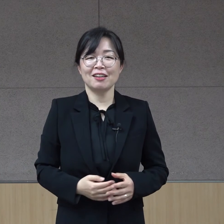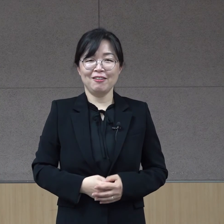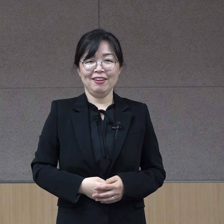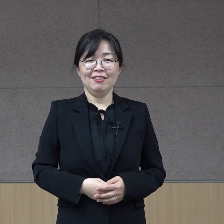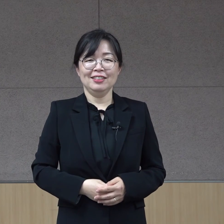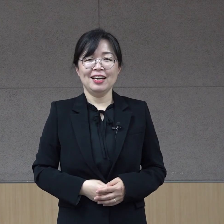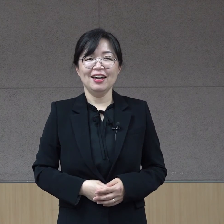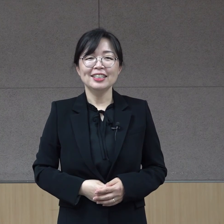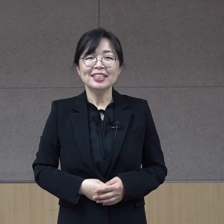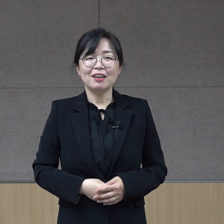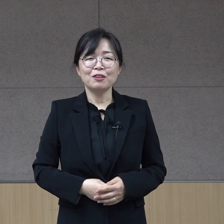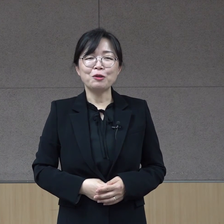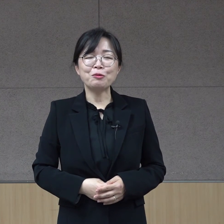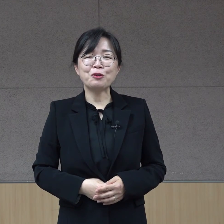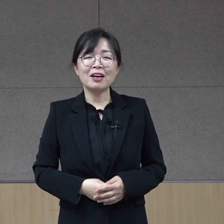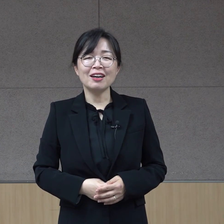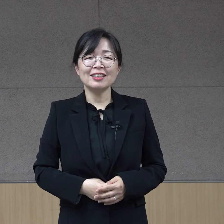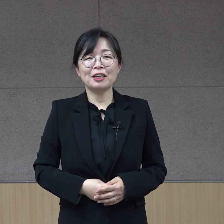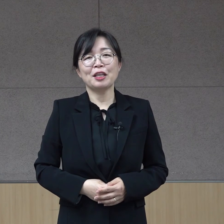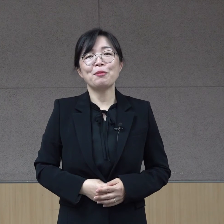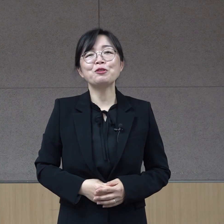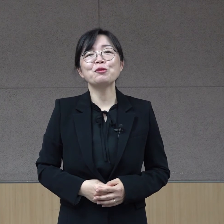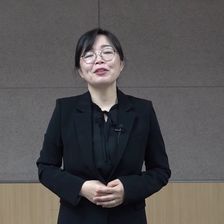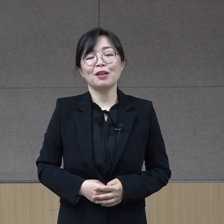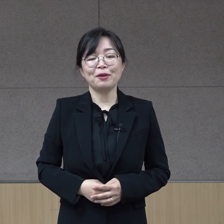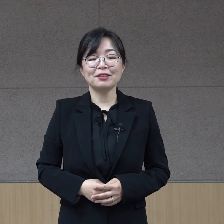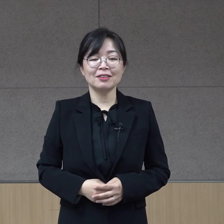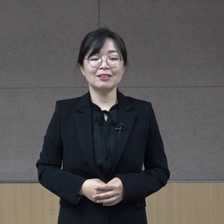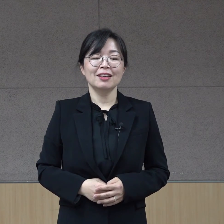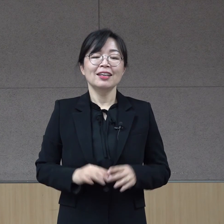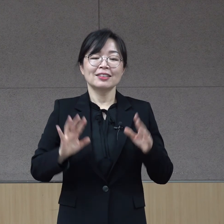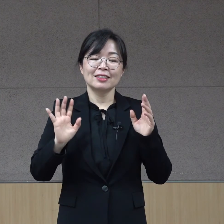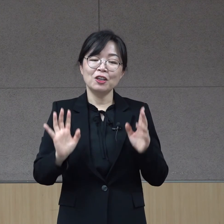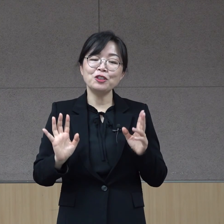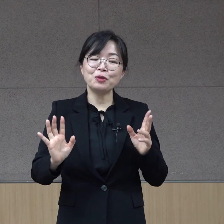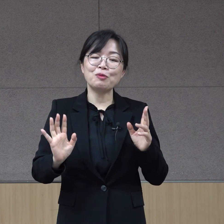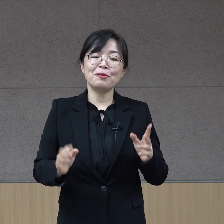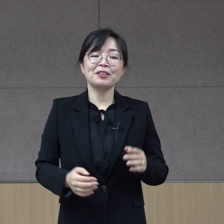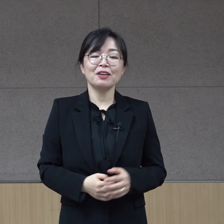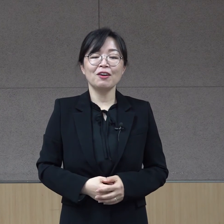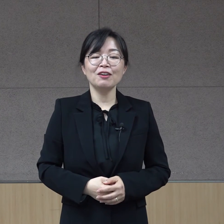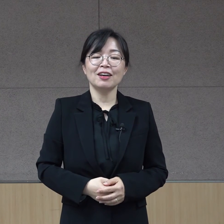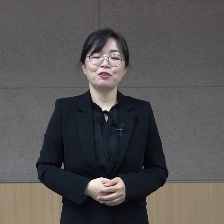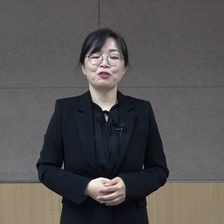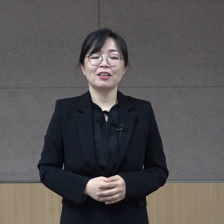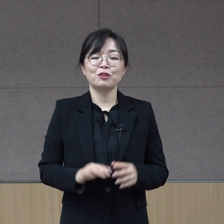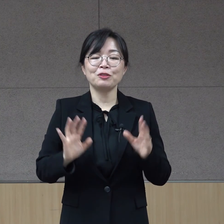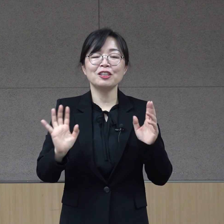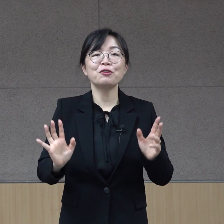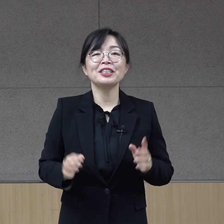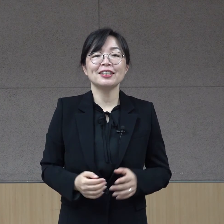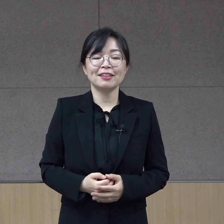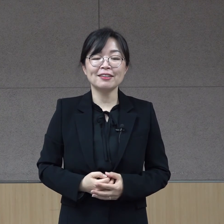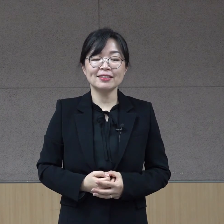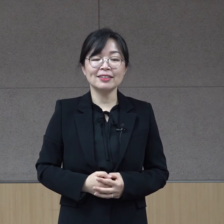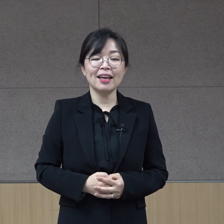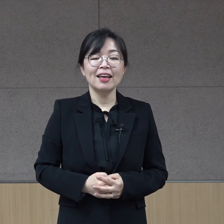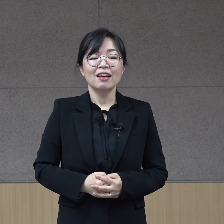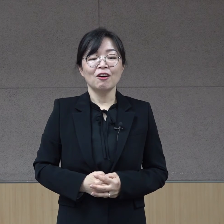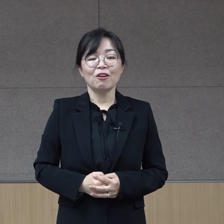거예요. 여러분과 이렇게 대면 수업이었다면은 퀴즈도 풀면서 아주 이렇게 좀 즐거운 시간 될 것 같은데